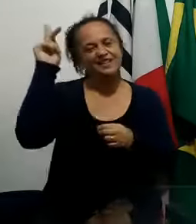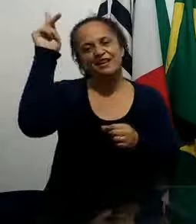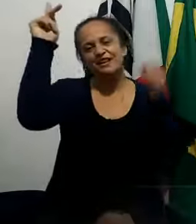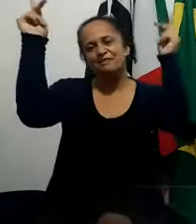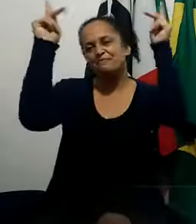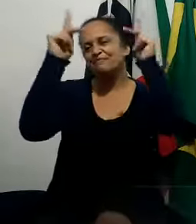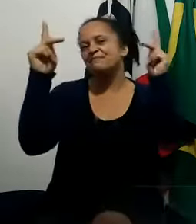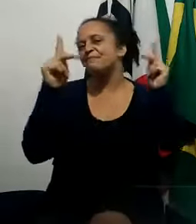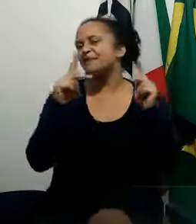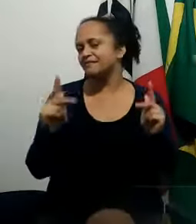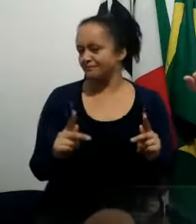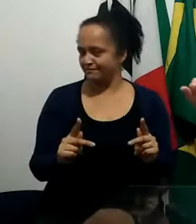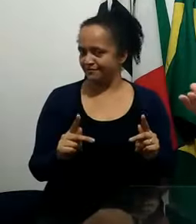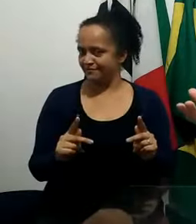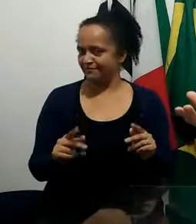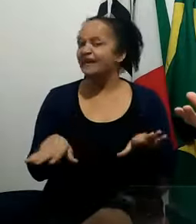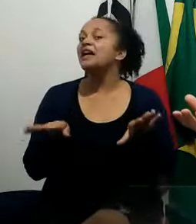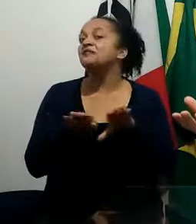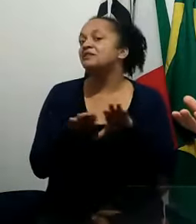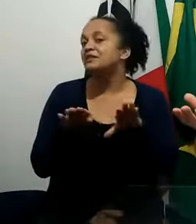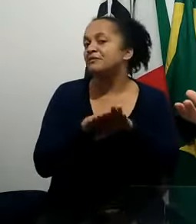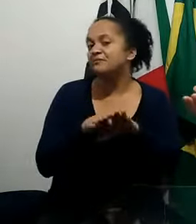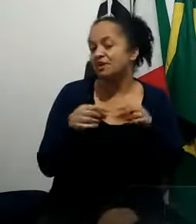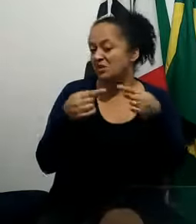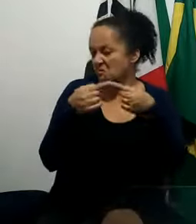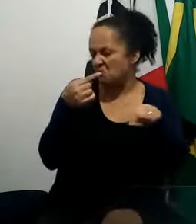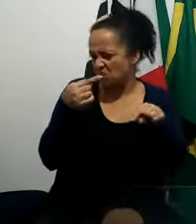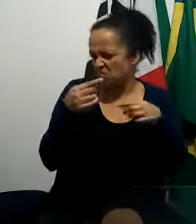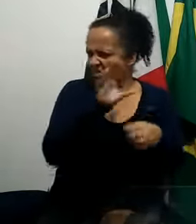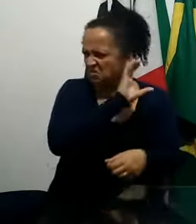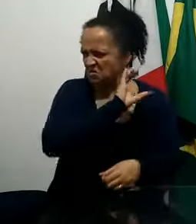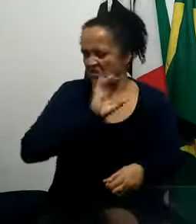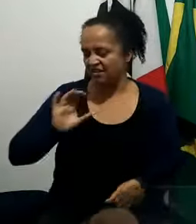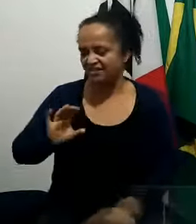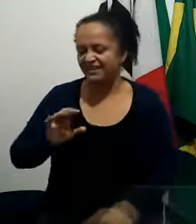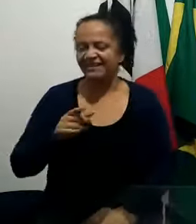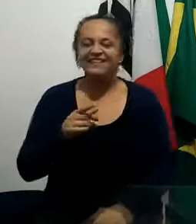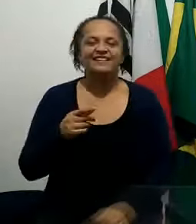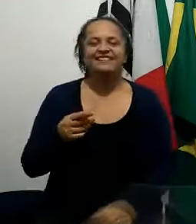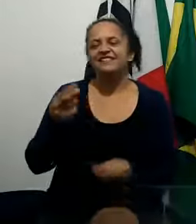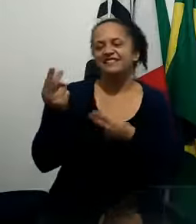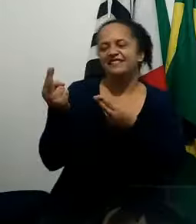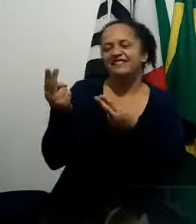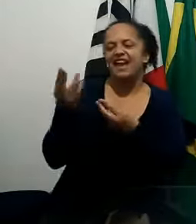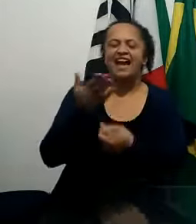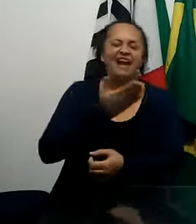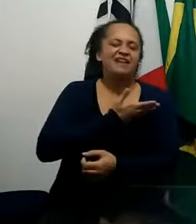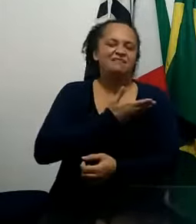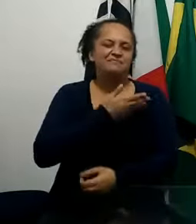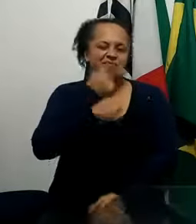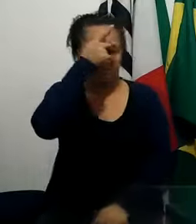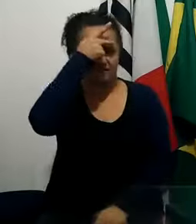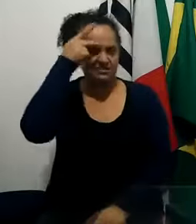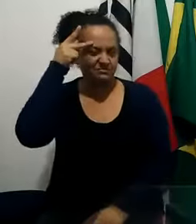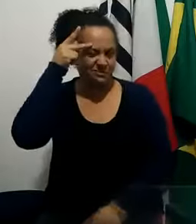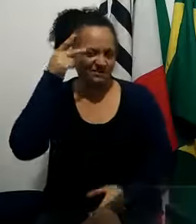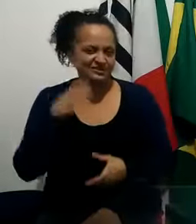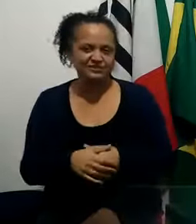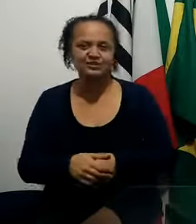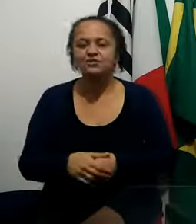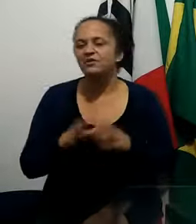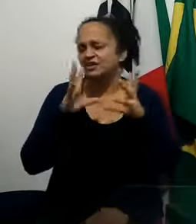Aparentemente ele vai se mostrar amigo de Israel, trazendo uma pacificação entre os árabes,